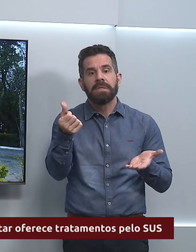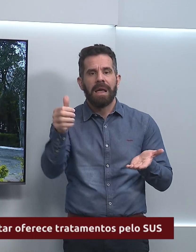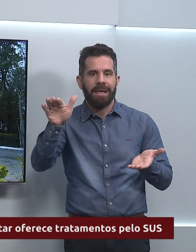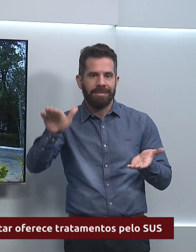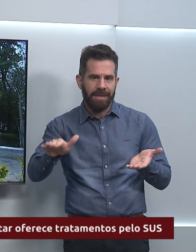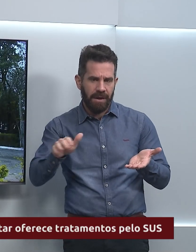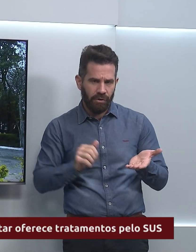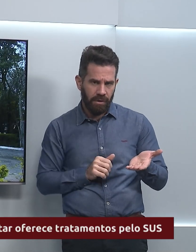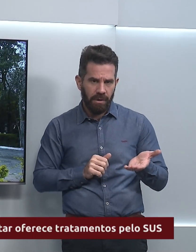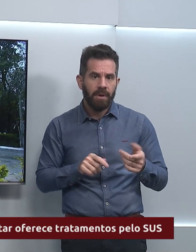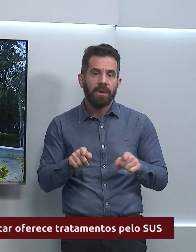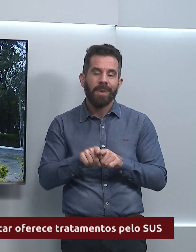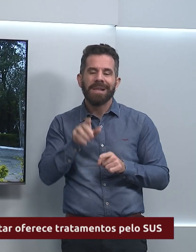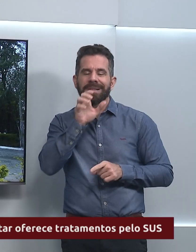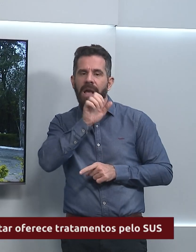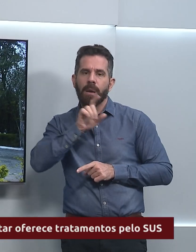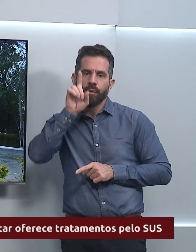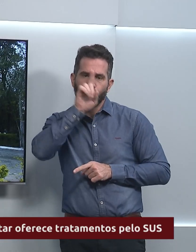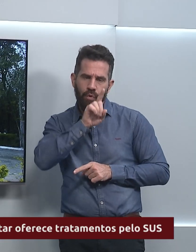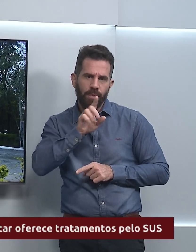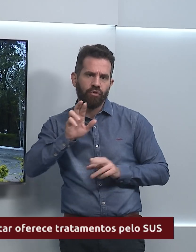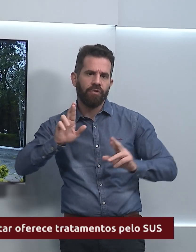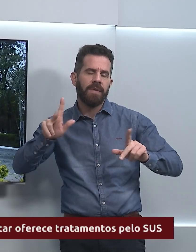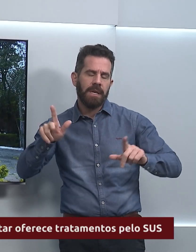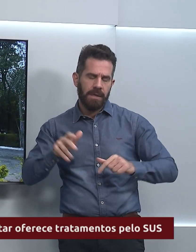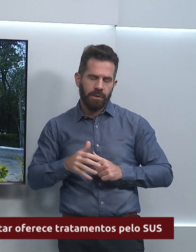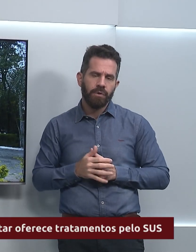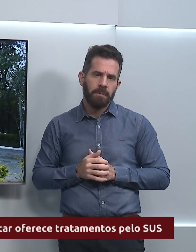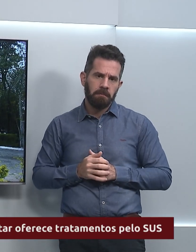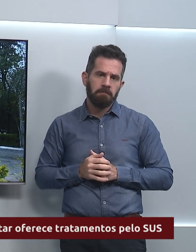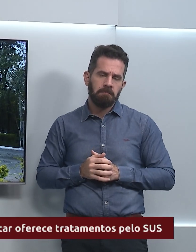a exceção dos finais de semana e feriados.